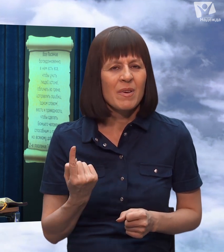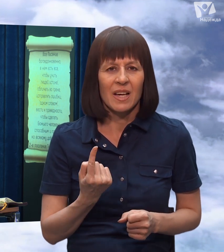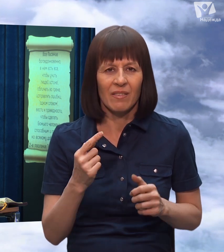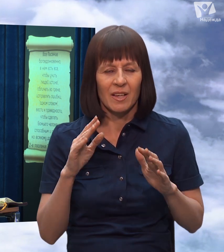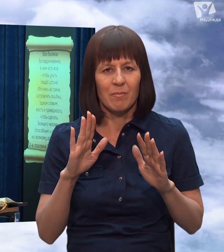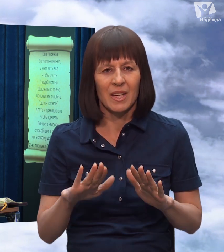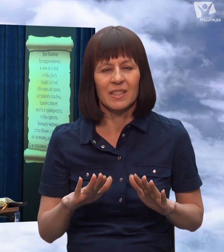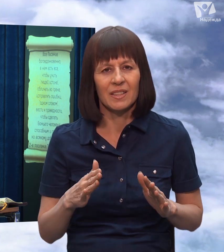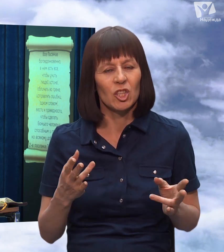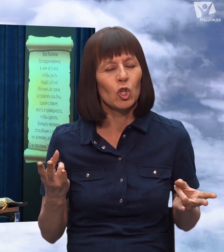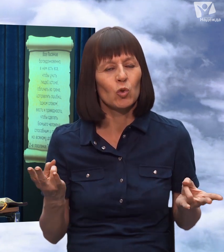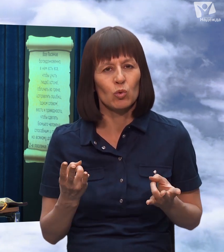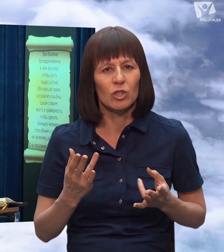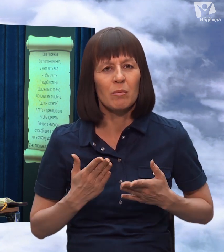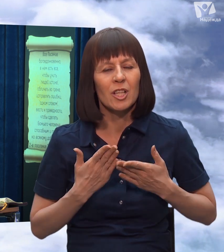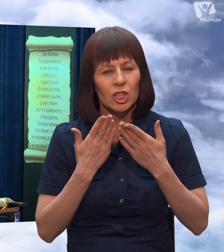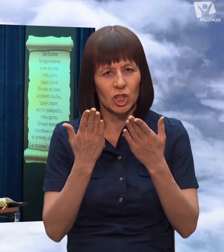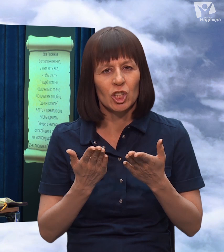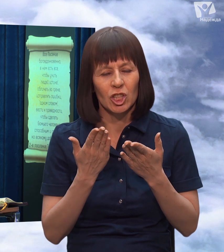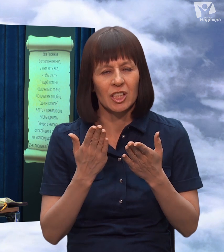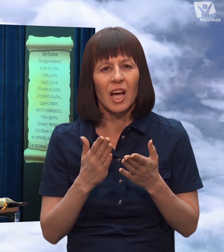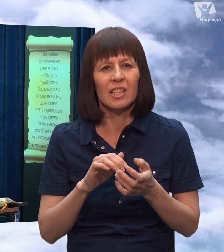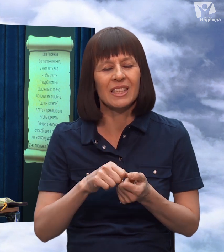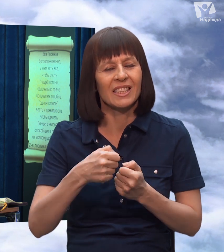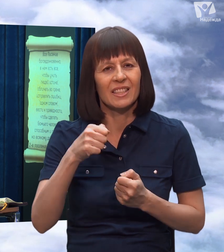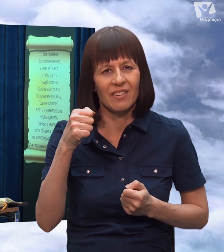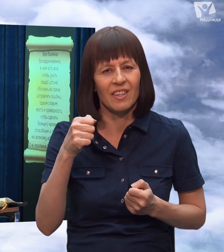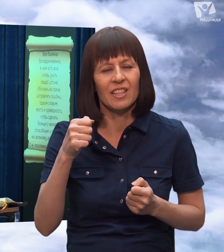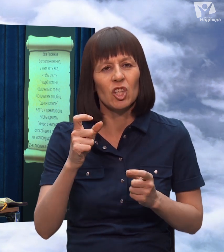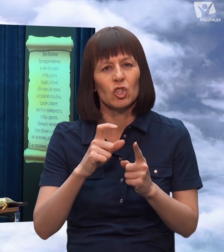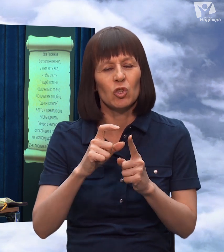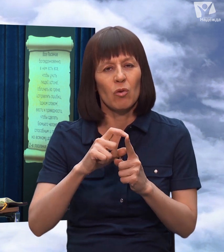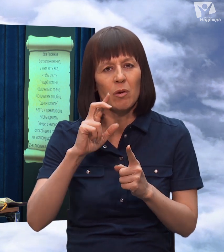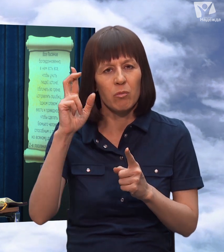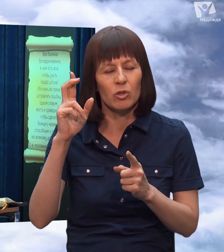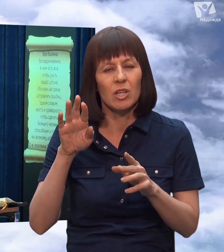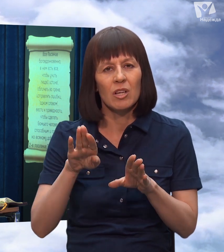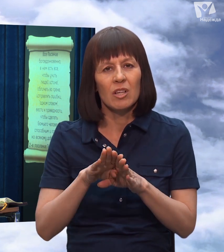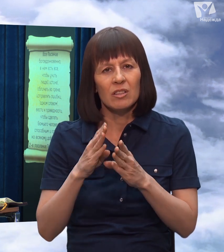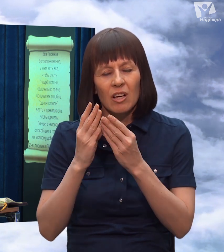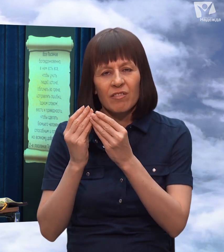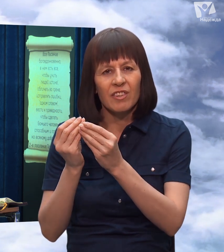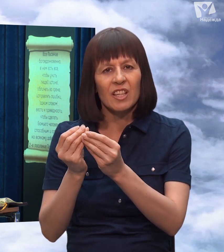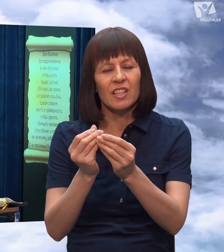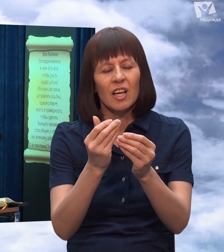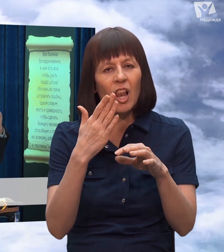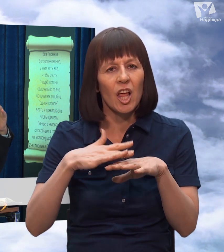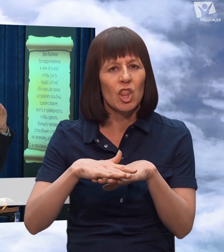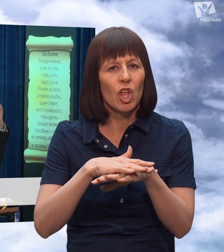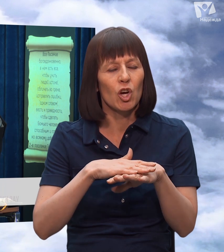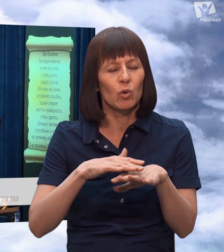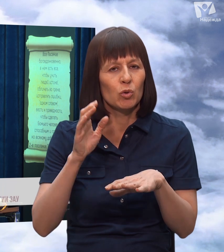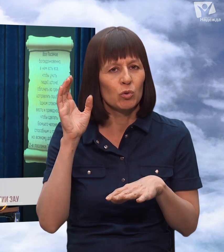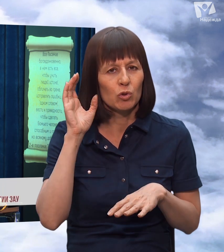вот средоточия этих и форме ориентир все-таки звучит слово господне и в этом тоже огромнейшая подсказка для нас что